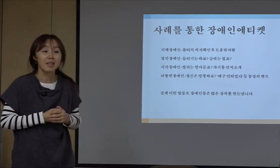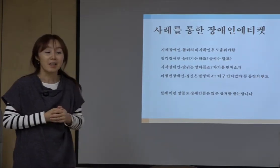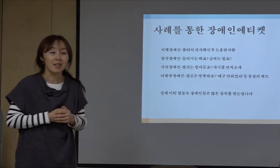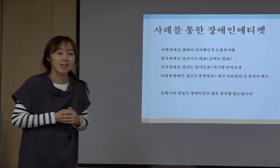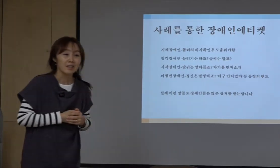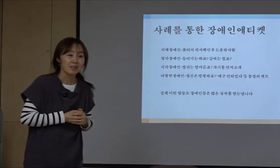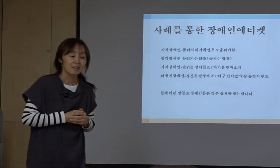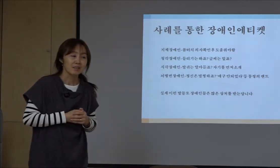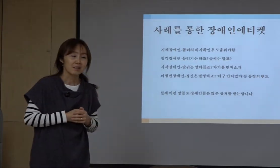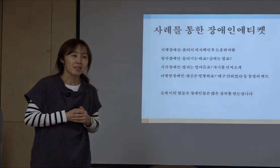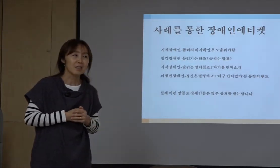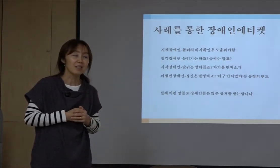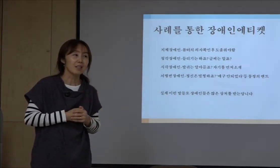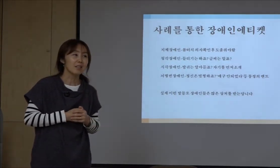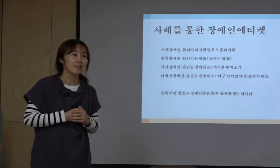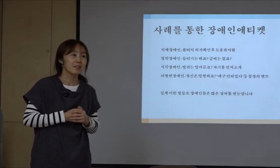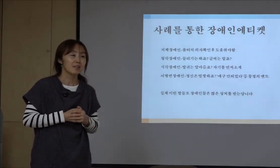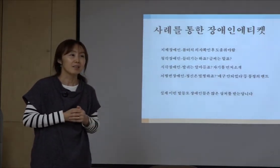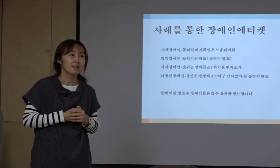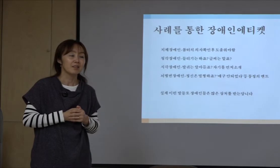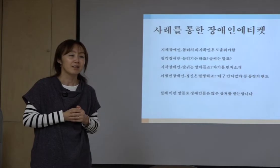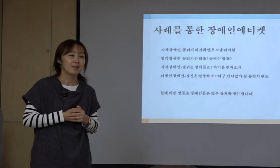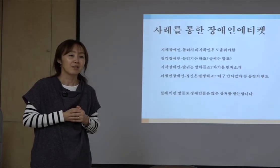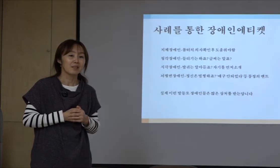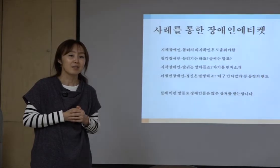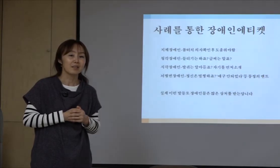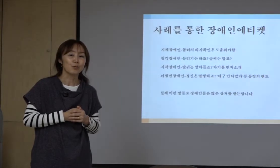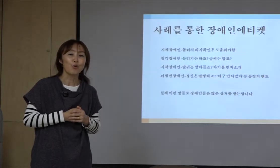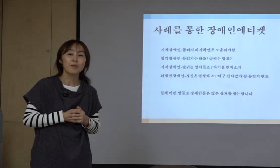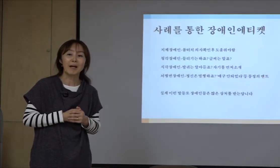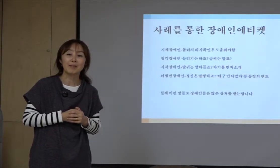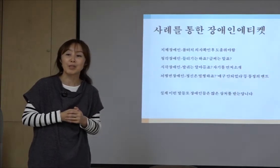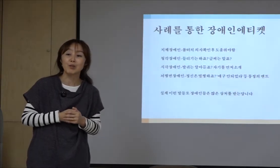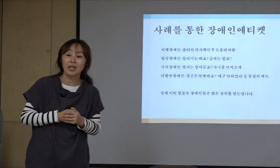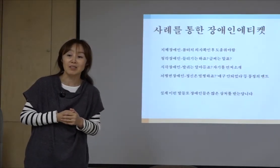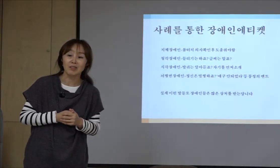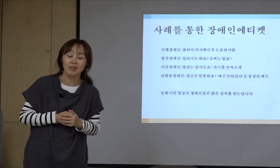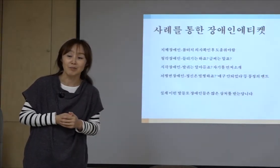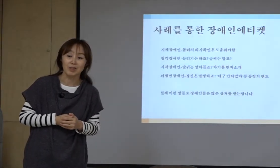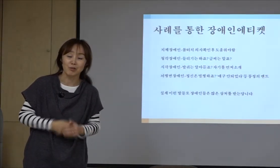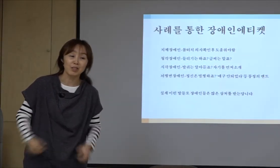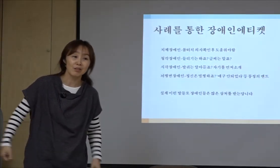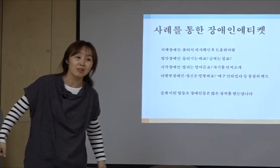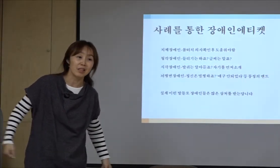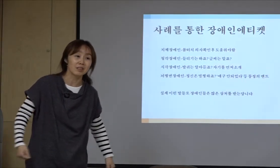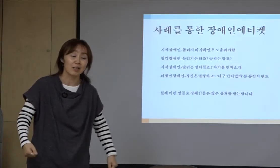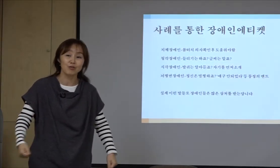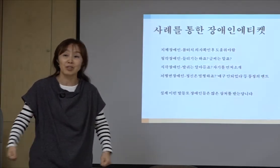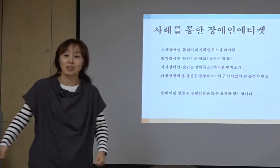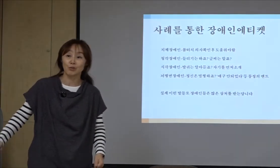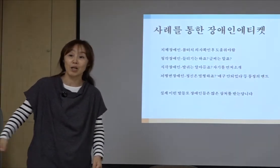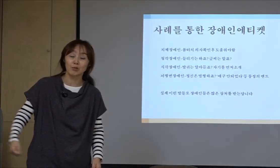지체장애인들한테 그 지체장애인들이 도움이 많이 필요하죠. 아니 휠체어를 가지고 다니기도 하고.